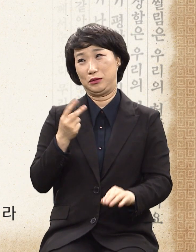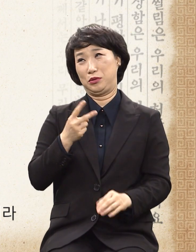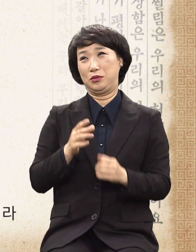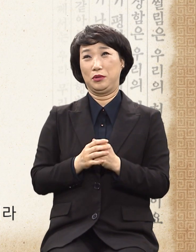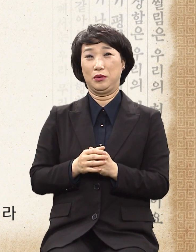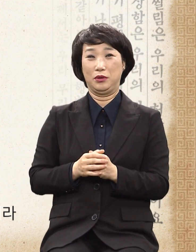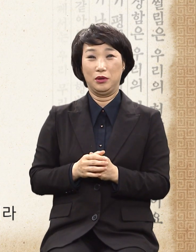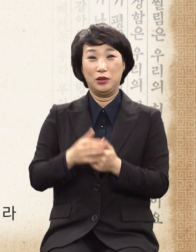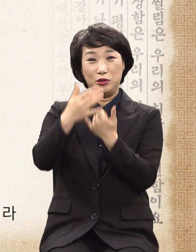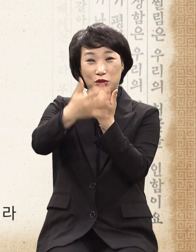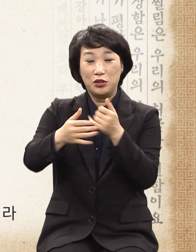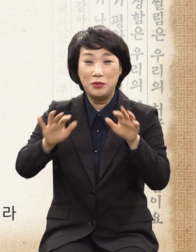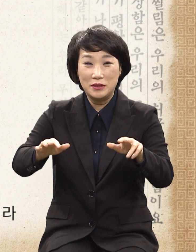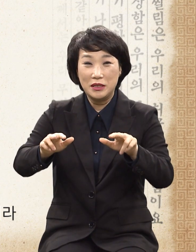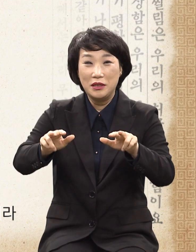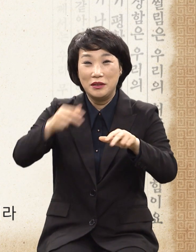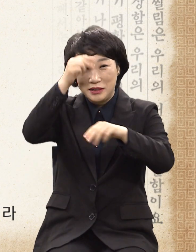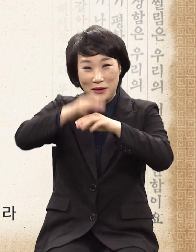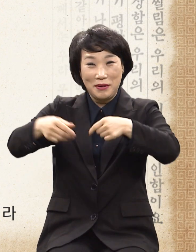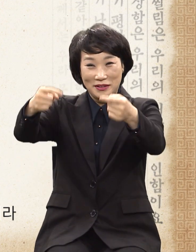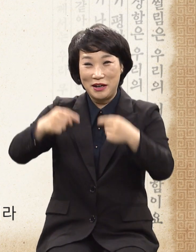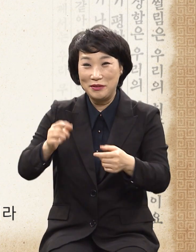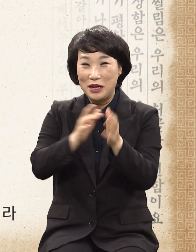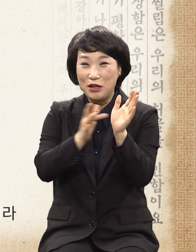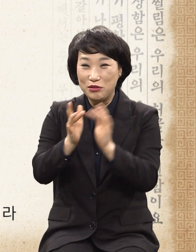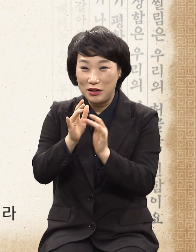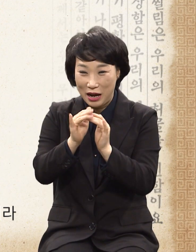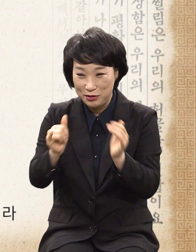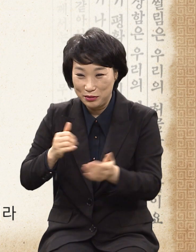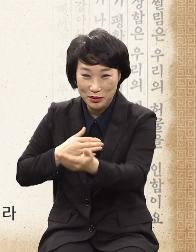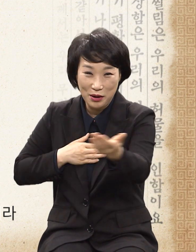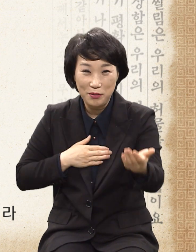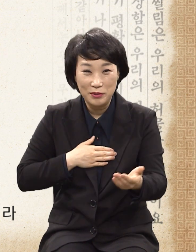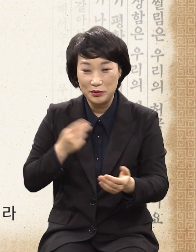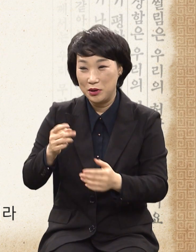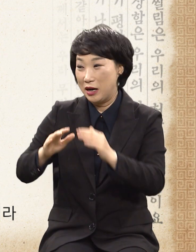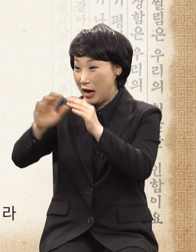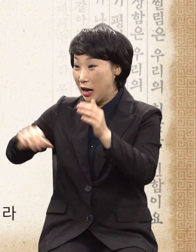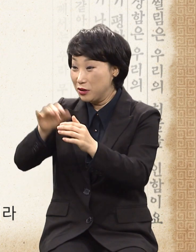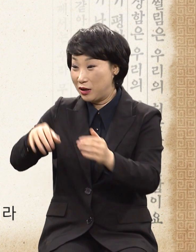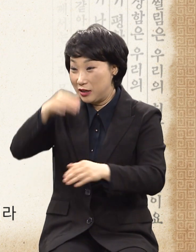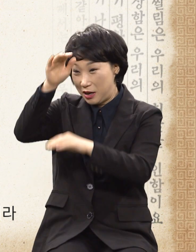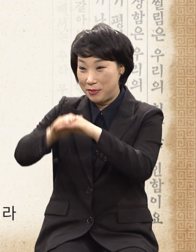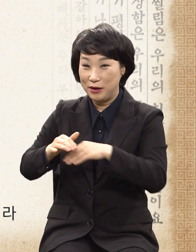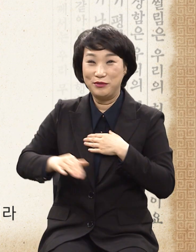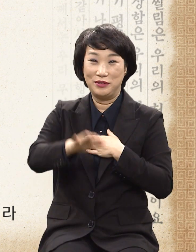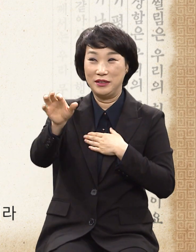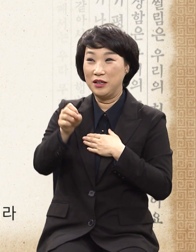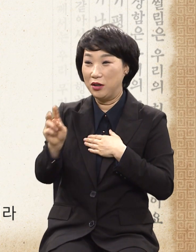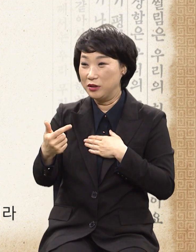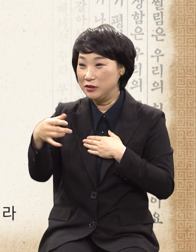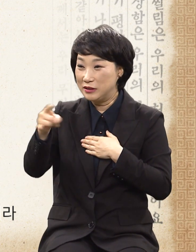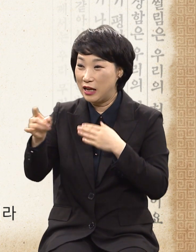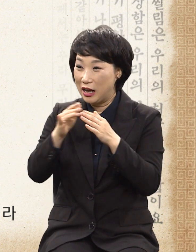그리고 유튜브로 예배하는 예수 가족들이, 집에서 예배하는 연세 가족들이,